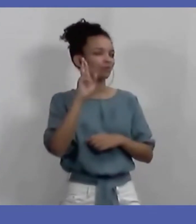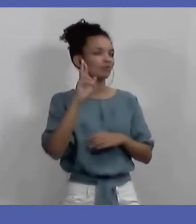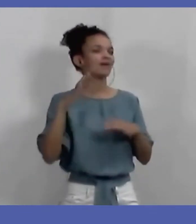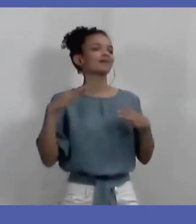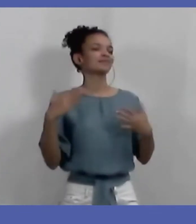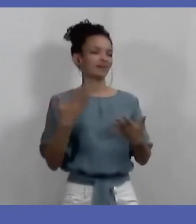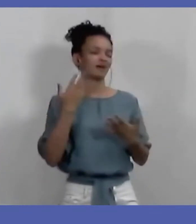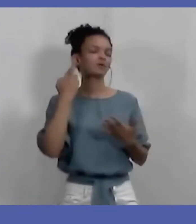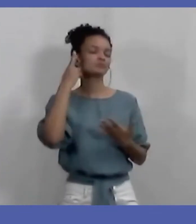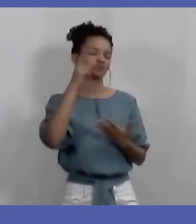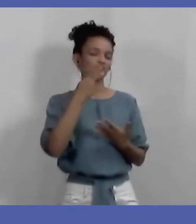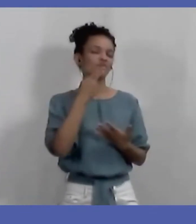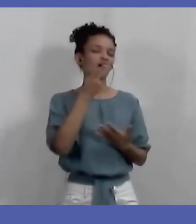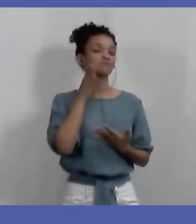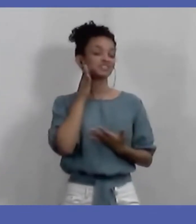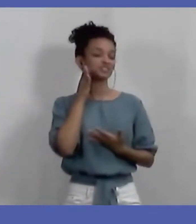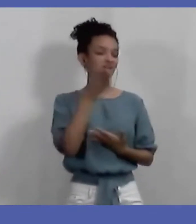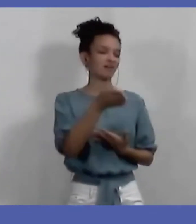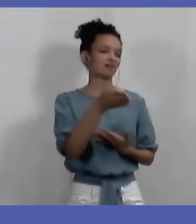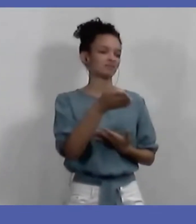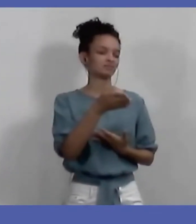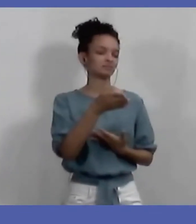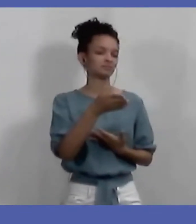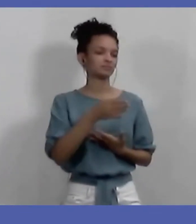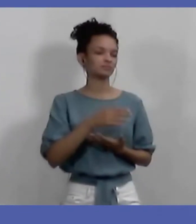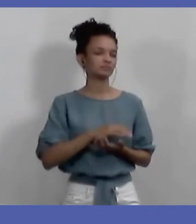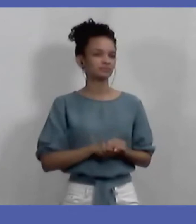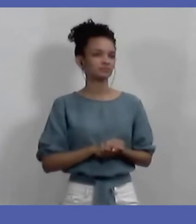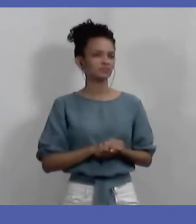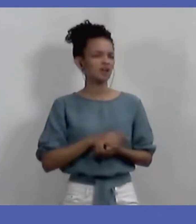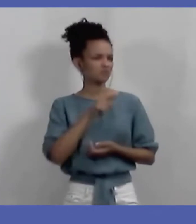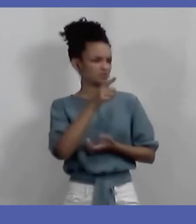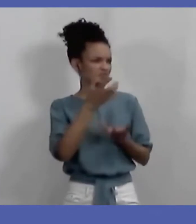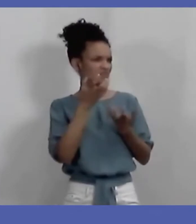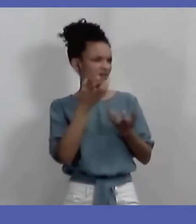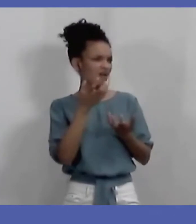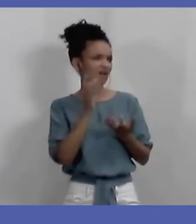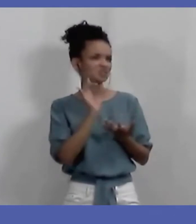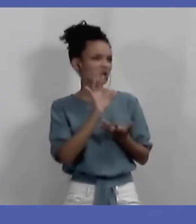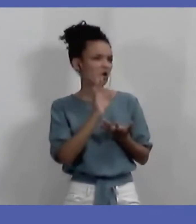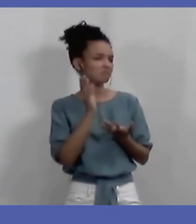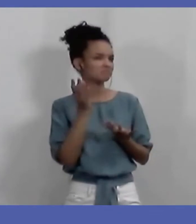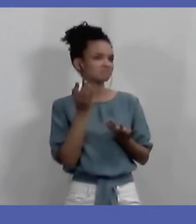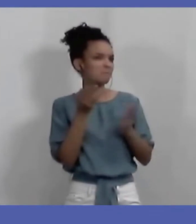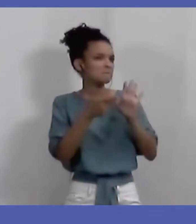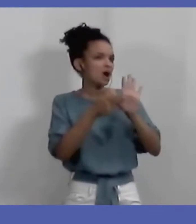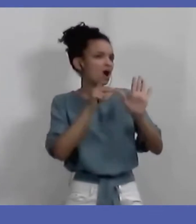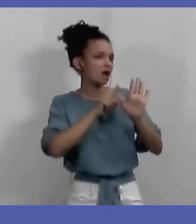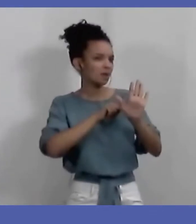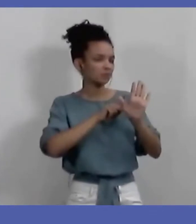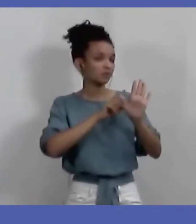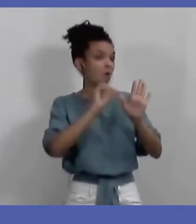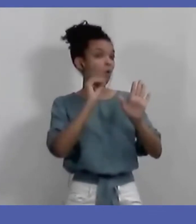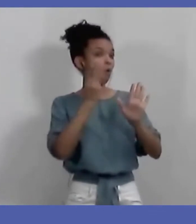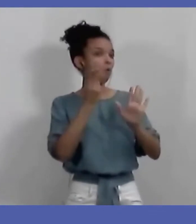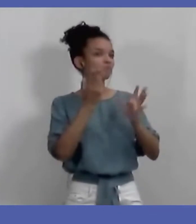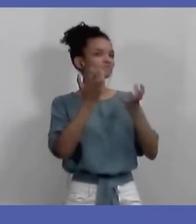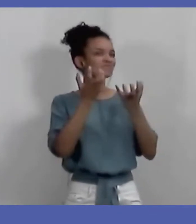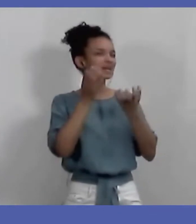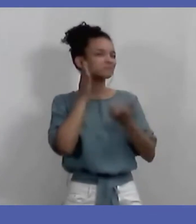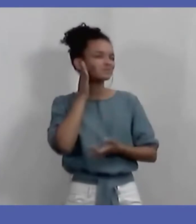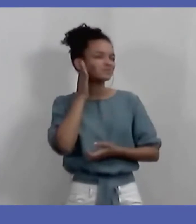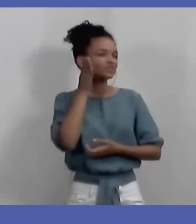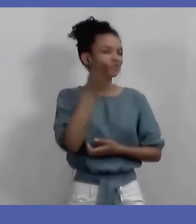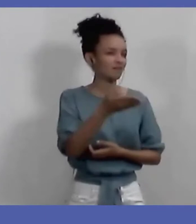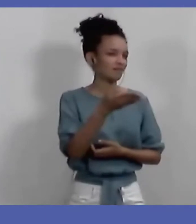diretamente, corretamente. Você quer ouvir parábolas? Ou você quer vir direto uma